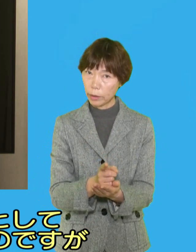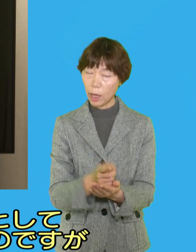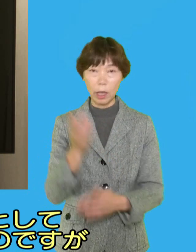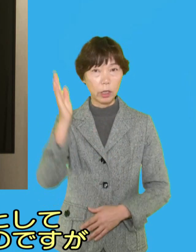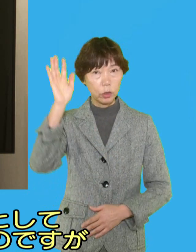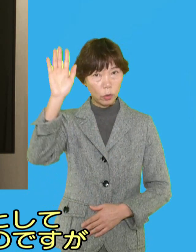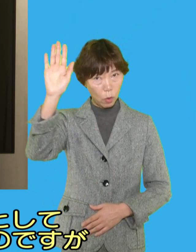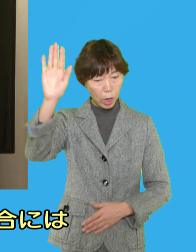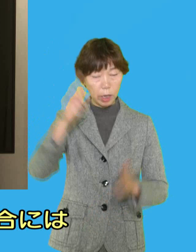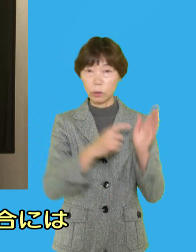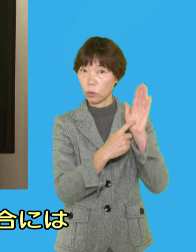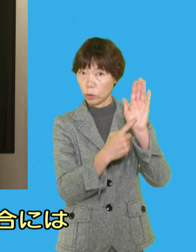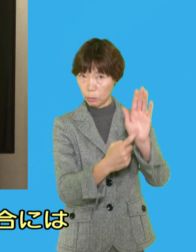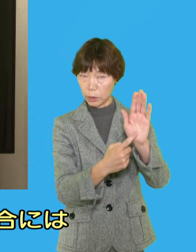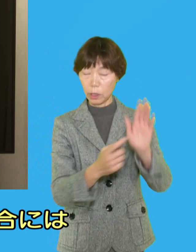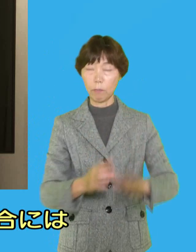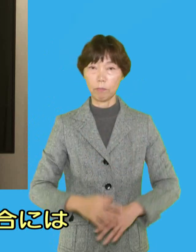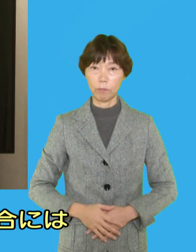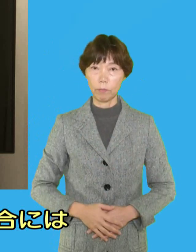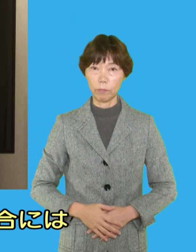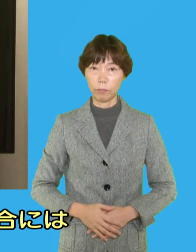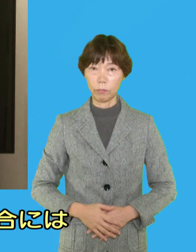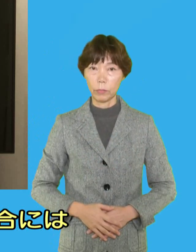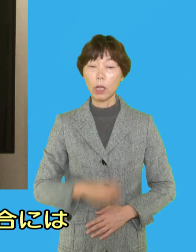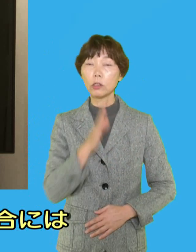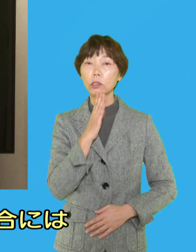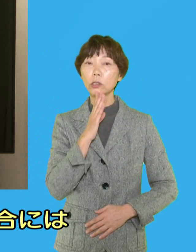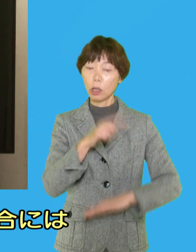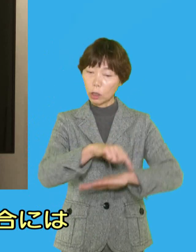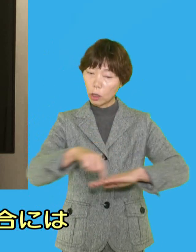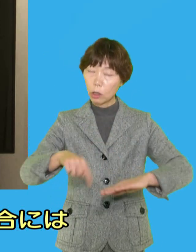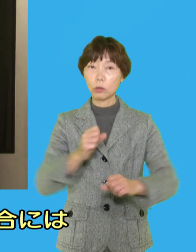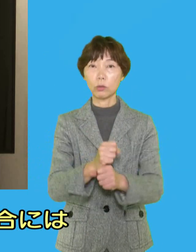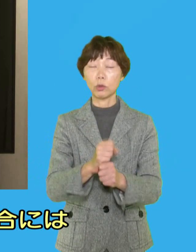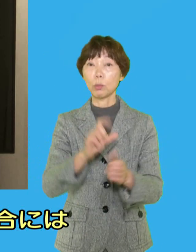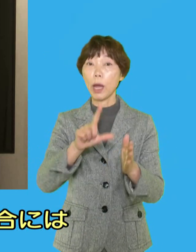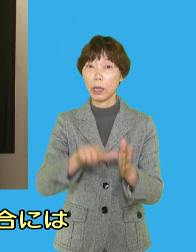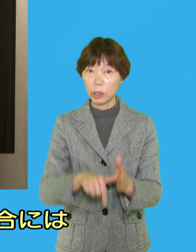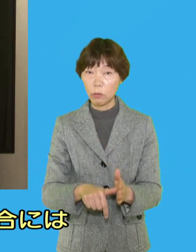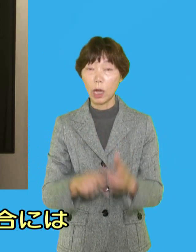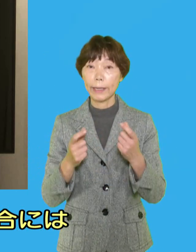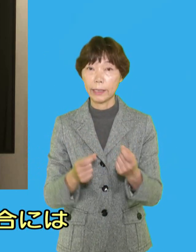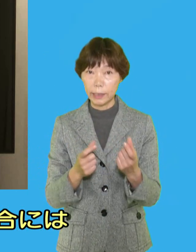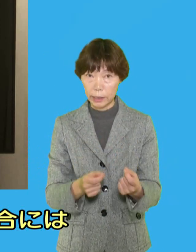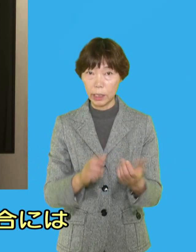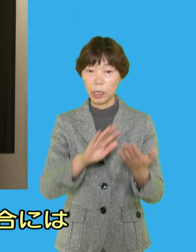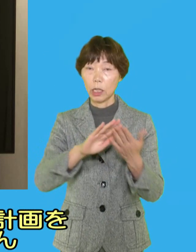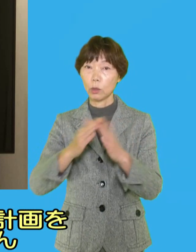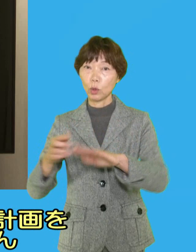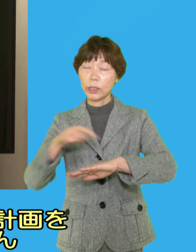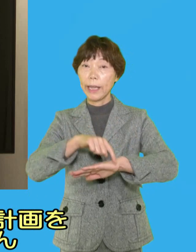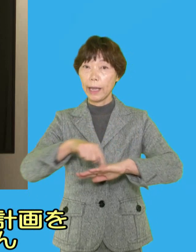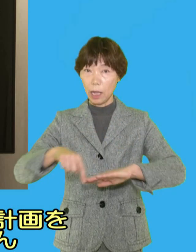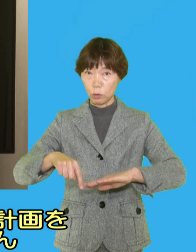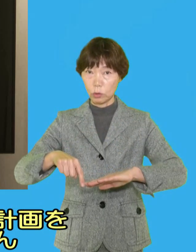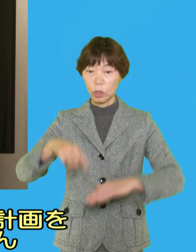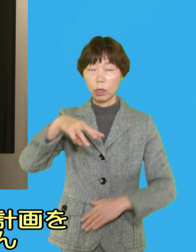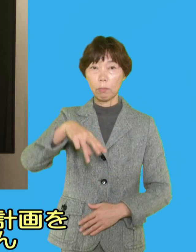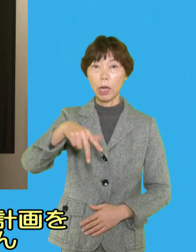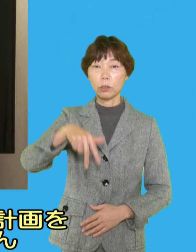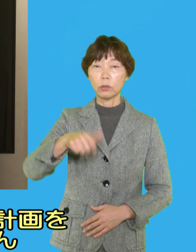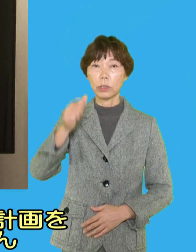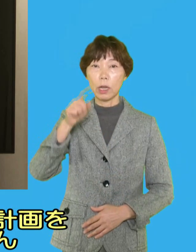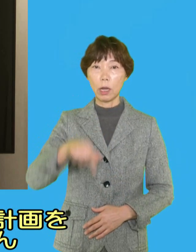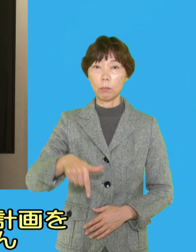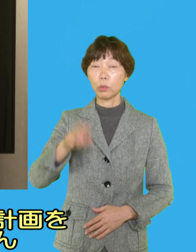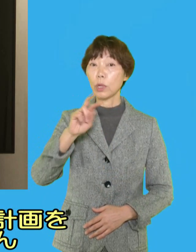来像を示したんですが、実際にこれを計画していく場合には、まあ、きちんと都市計画マスタープランであったり、まあ、